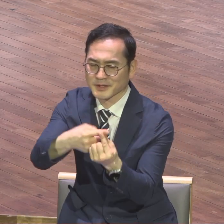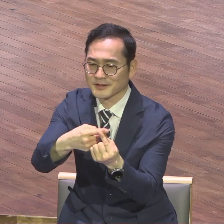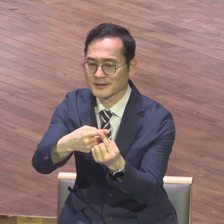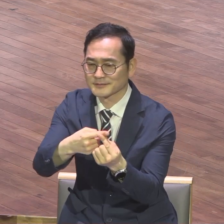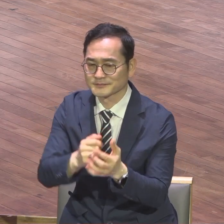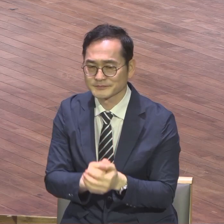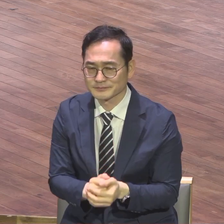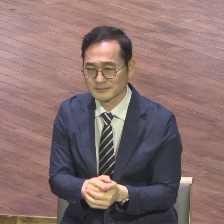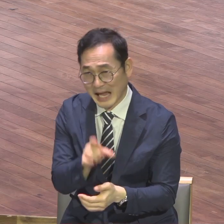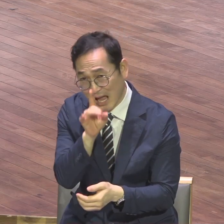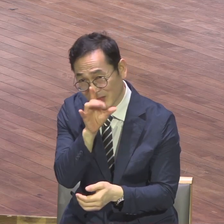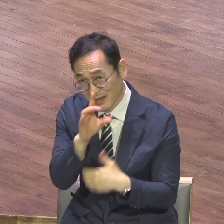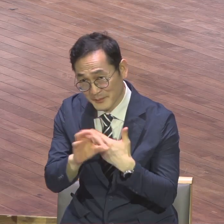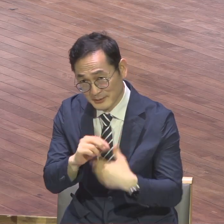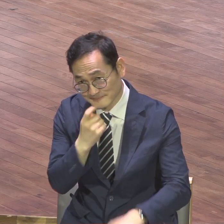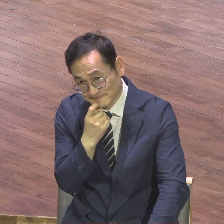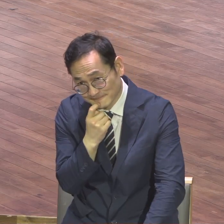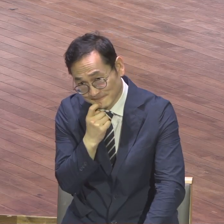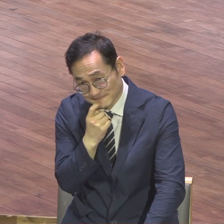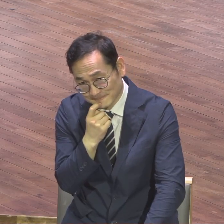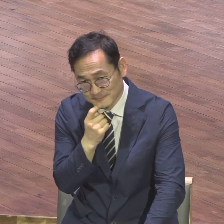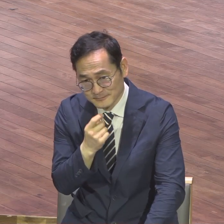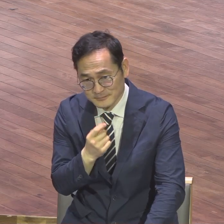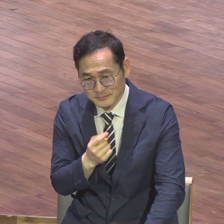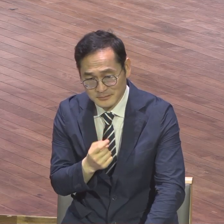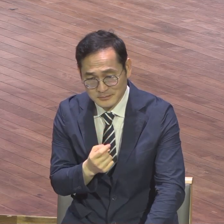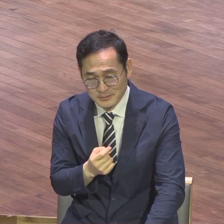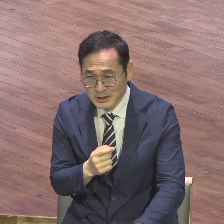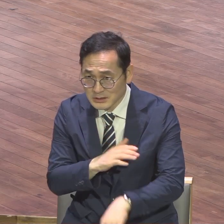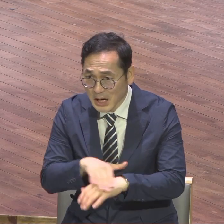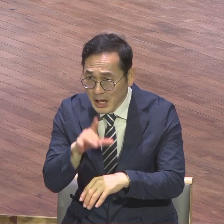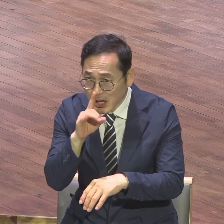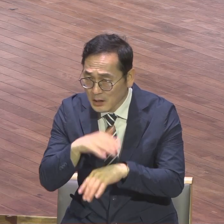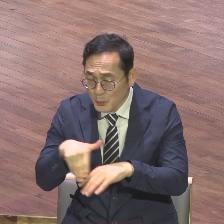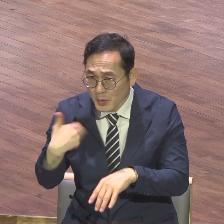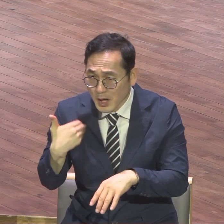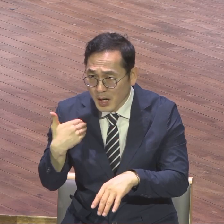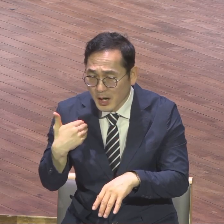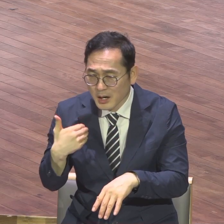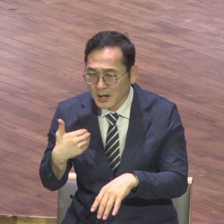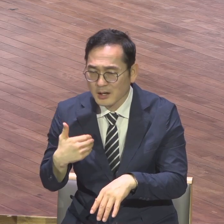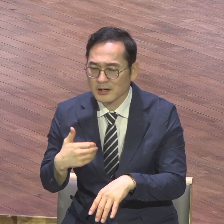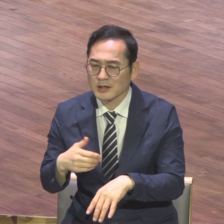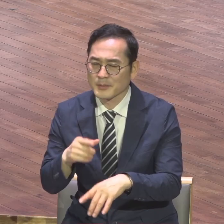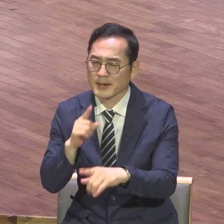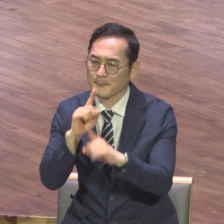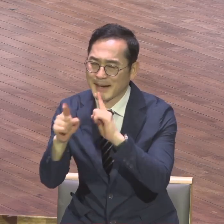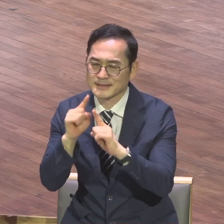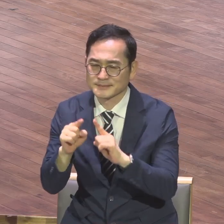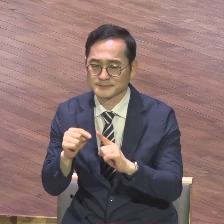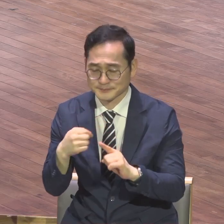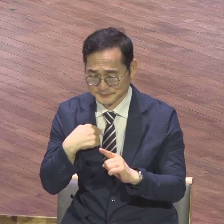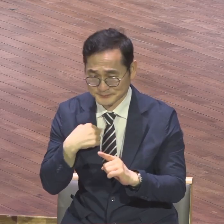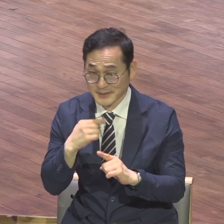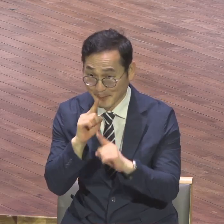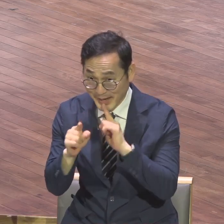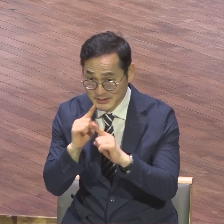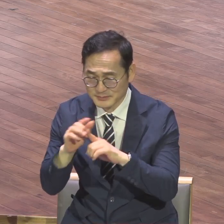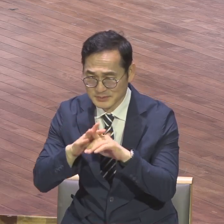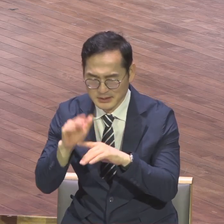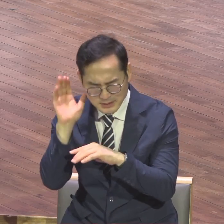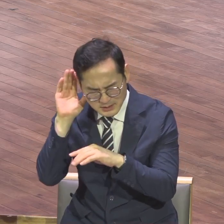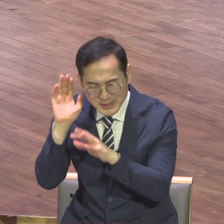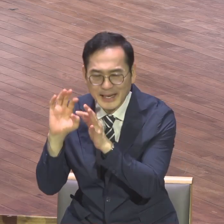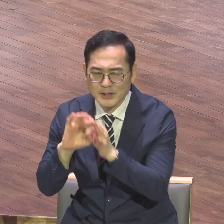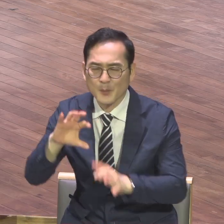되거든. 10번, 20번 될 때까지 집에서 들어보라니까요. 사람 말입니까? 하나님 말씀이지.